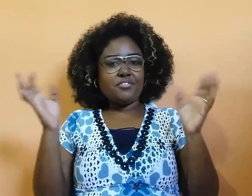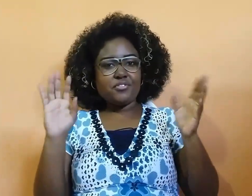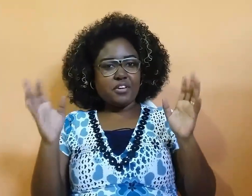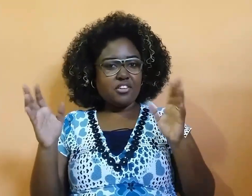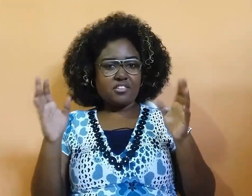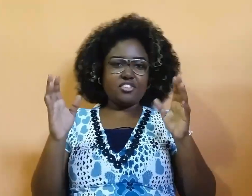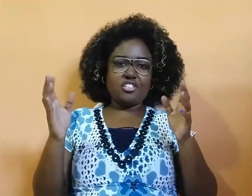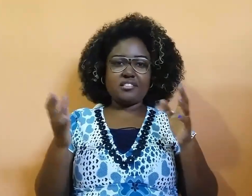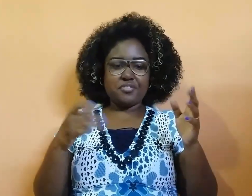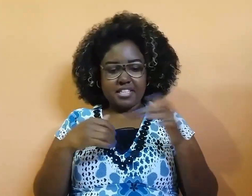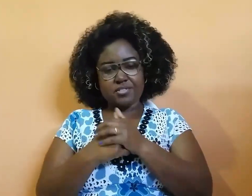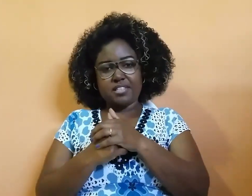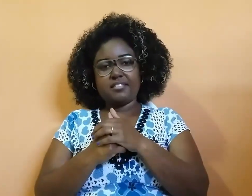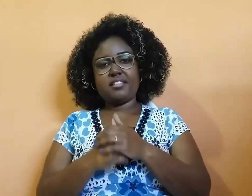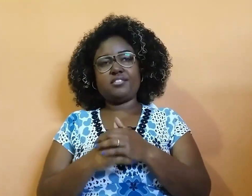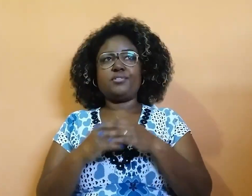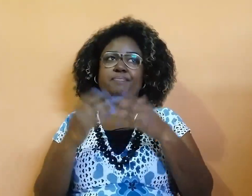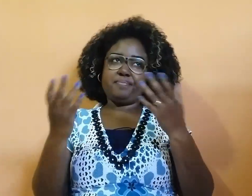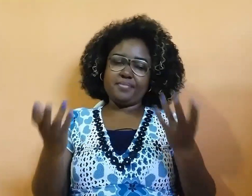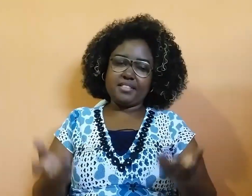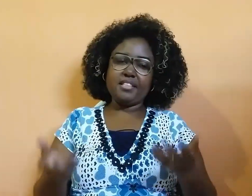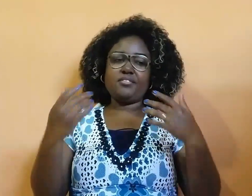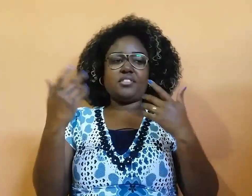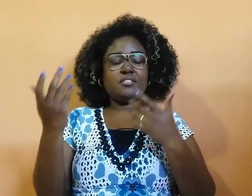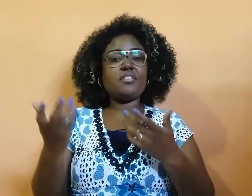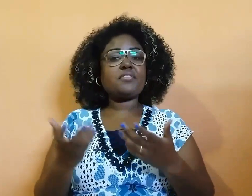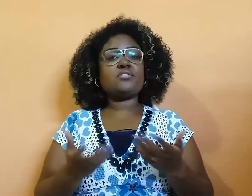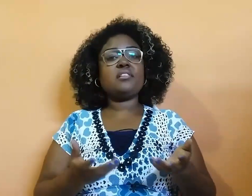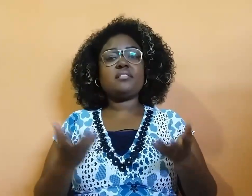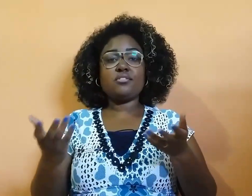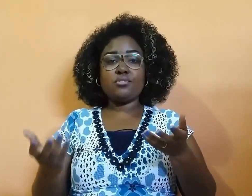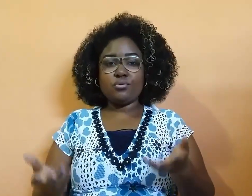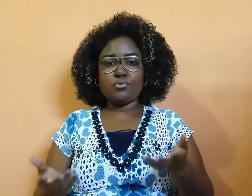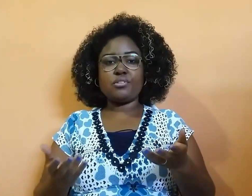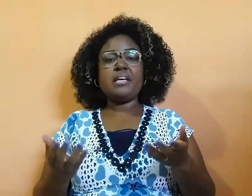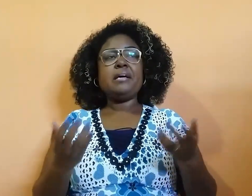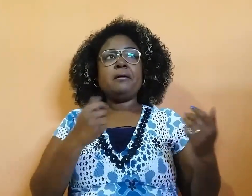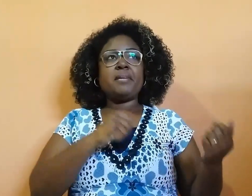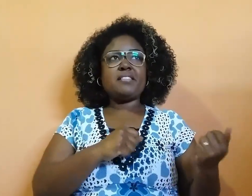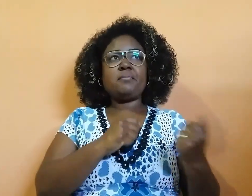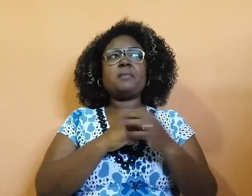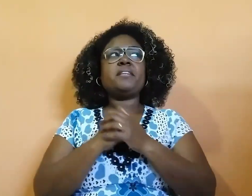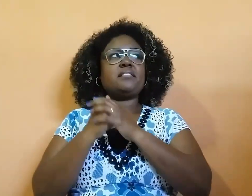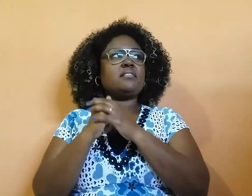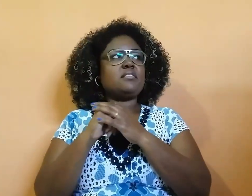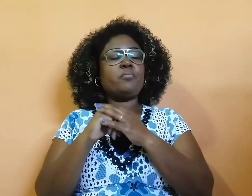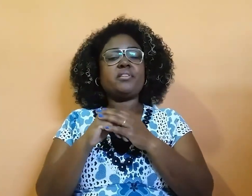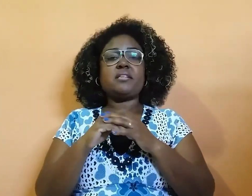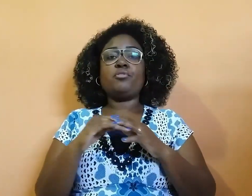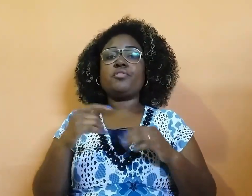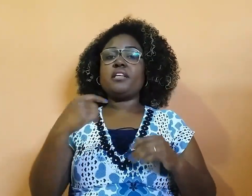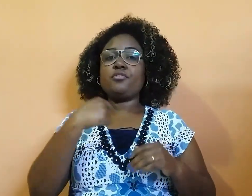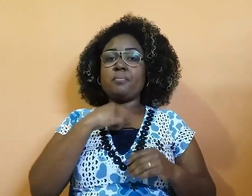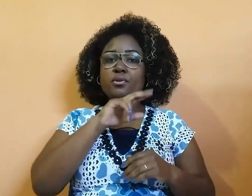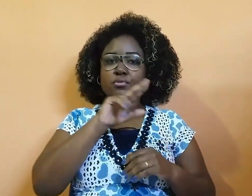não adianta ficar soletrando vai ficar soletrando tudo mas na minha apresentação por exemplo eu falei que o meu